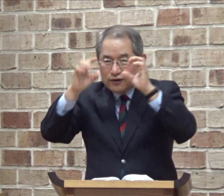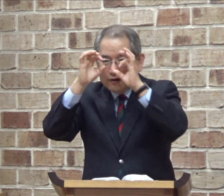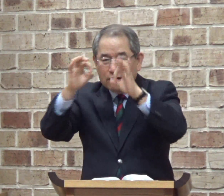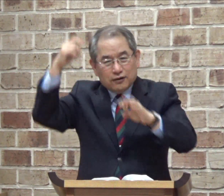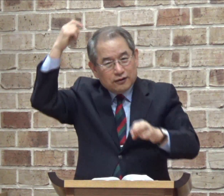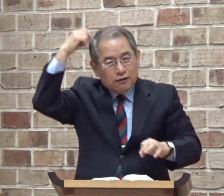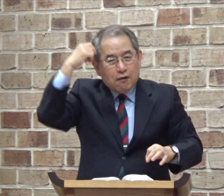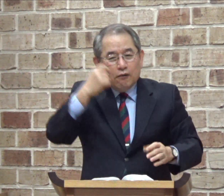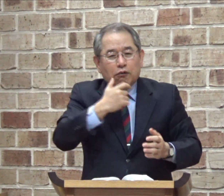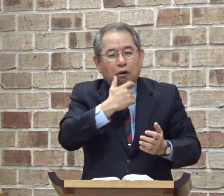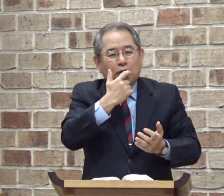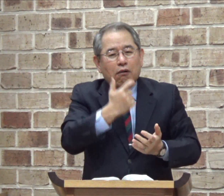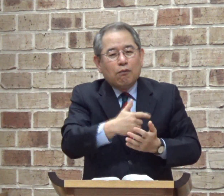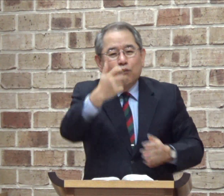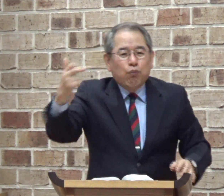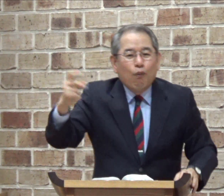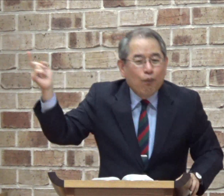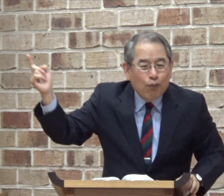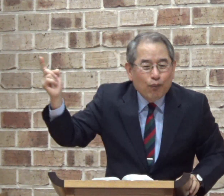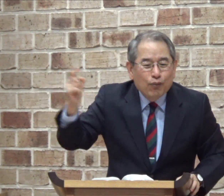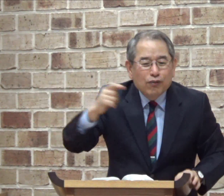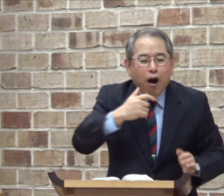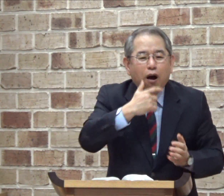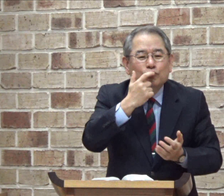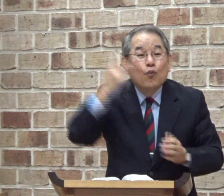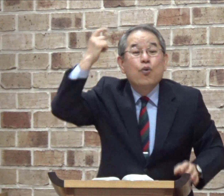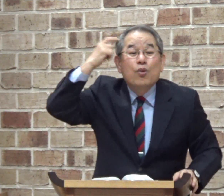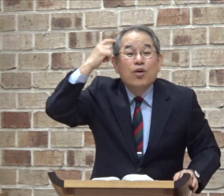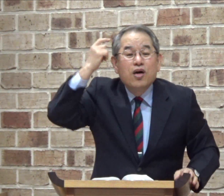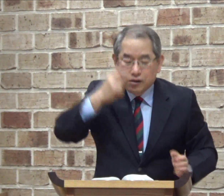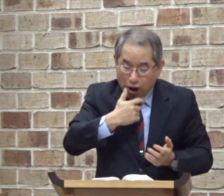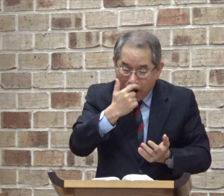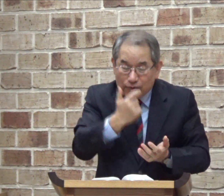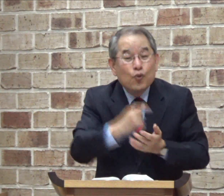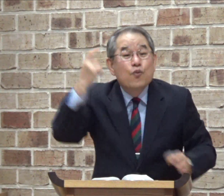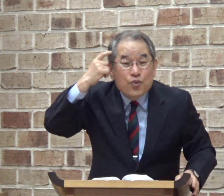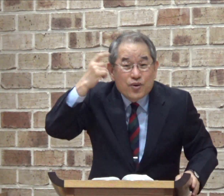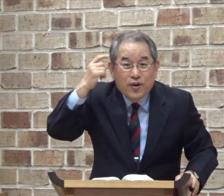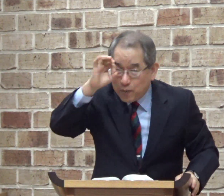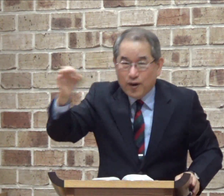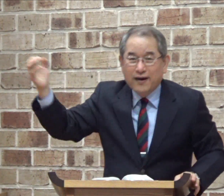교회 모습입니다. 깡통교회.